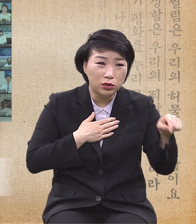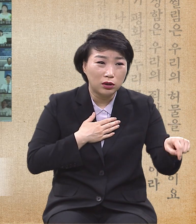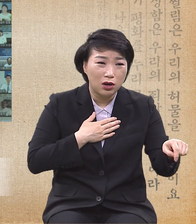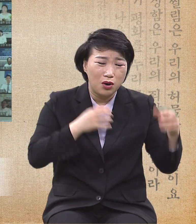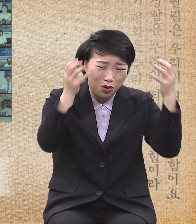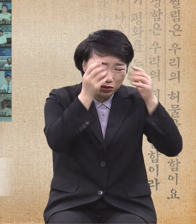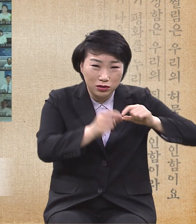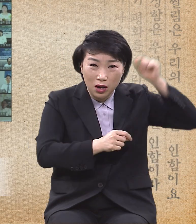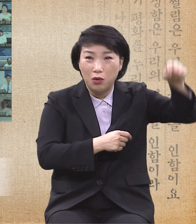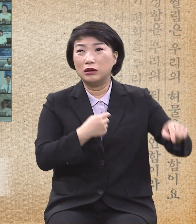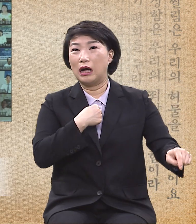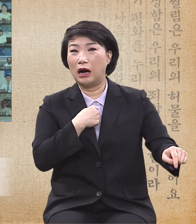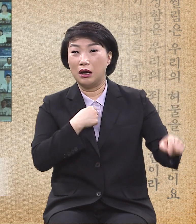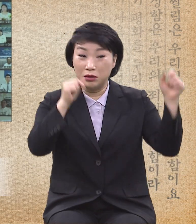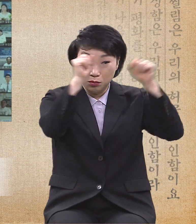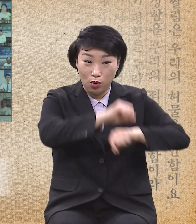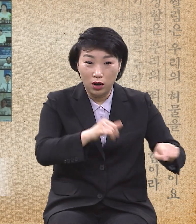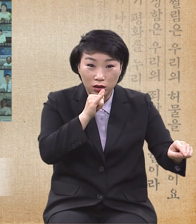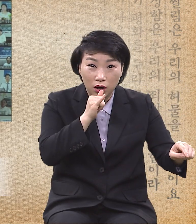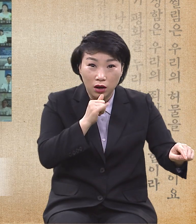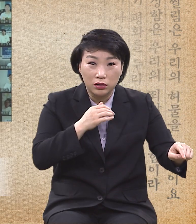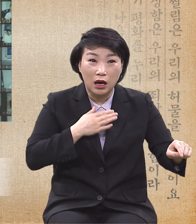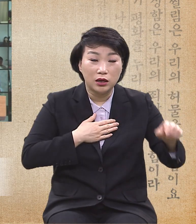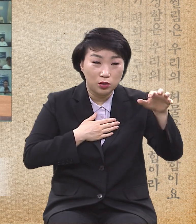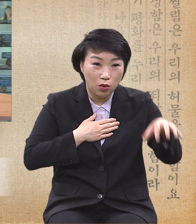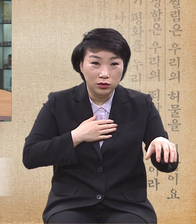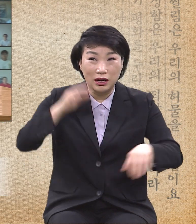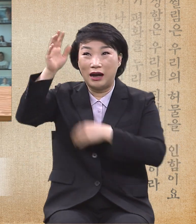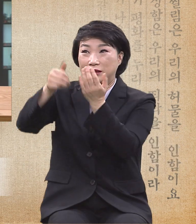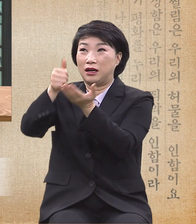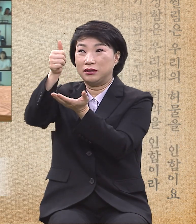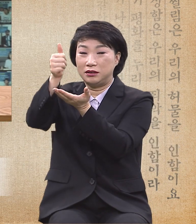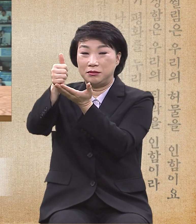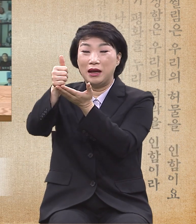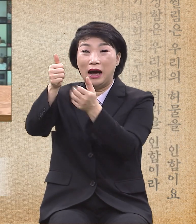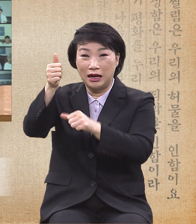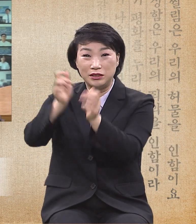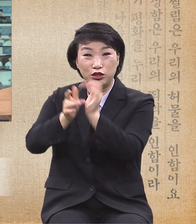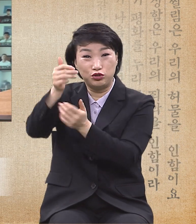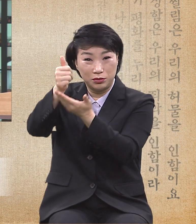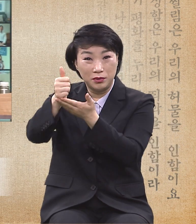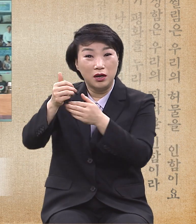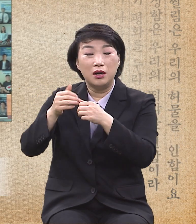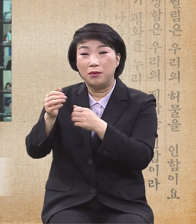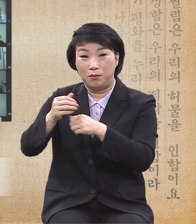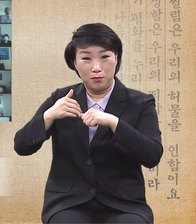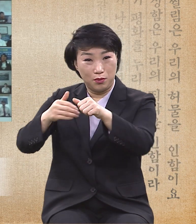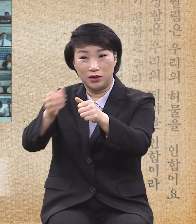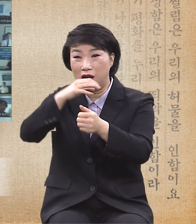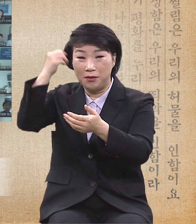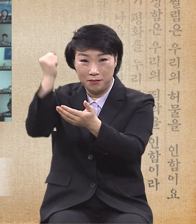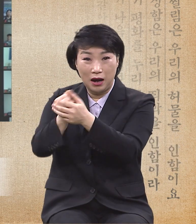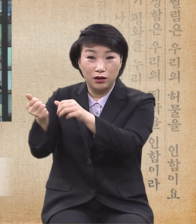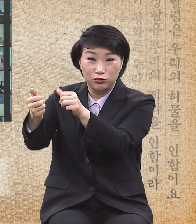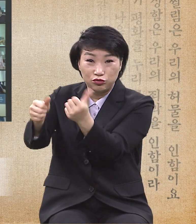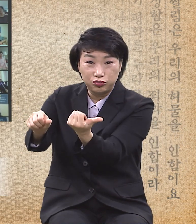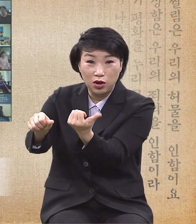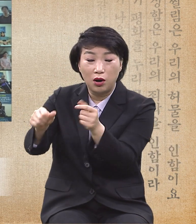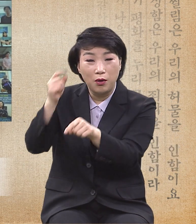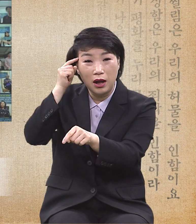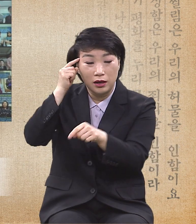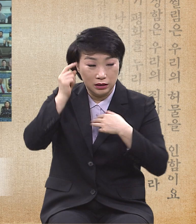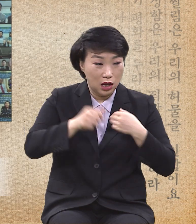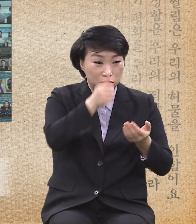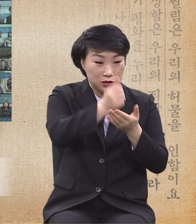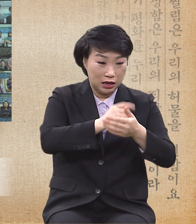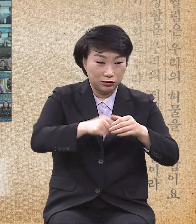영원히 고통당해야 되는 멸망이 있다. 거기서 하나님이 자기 아들 예수를 죽이셔서 내가 죄 안에서 죽어야